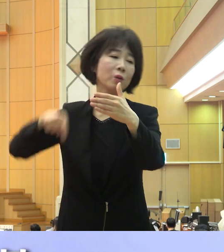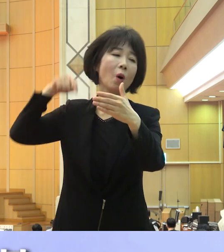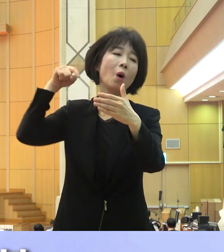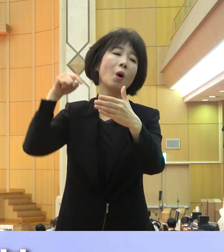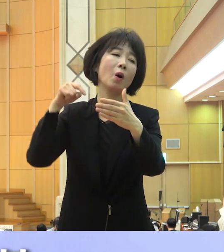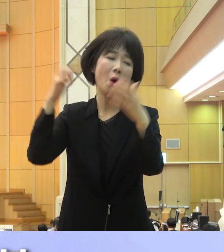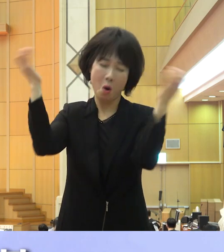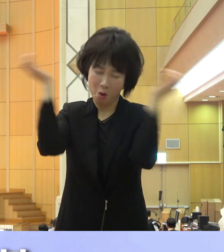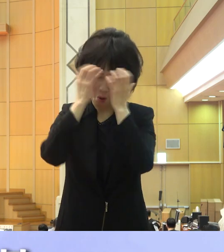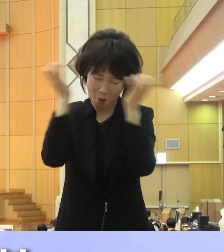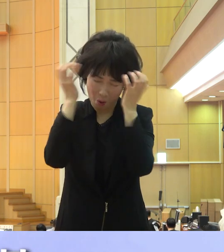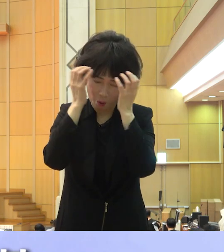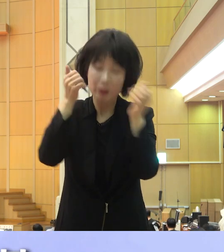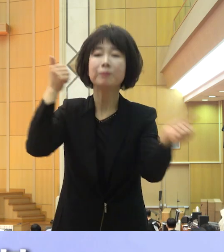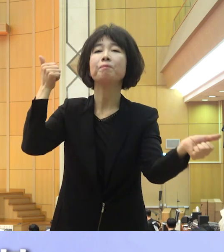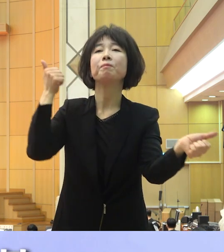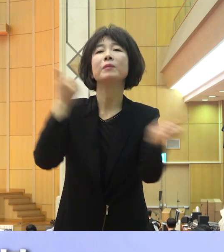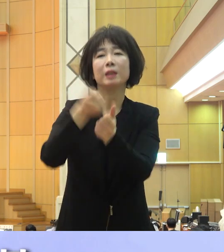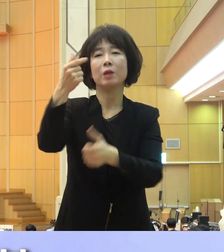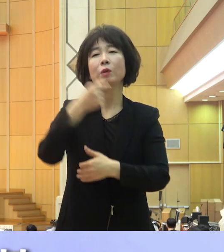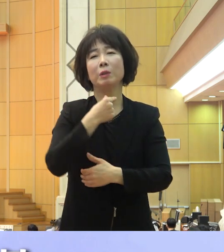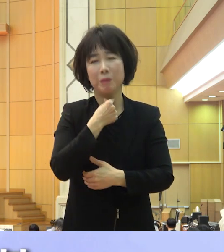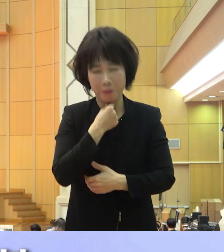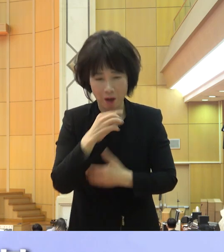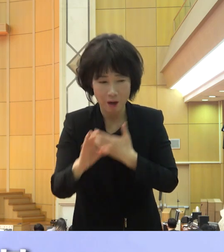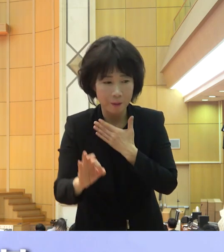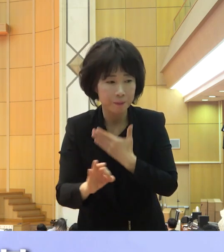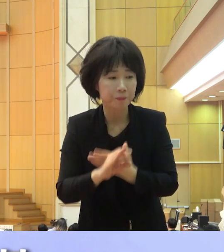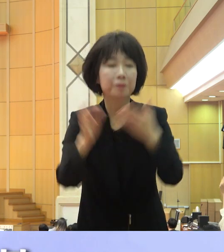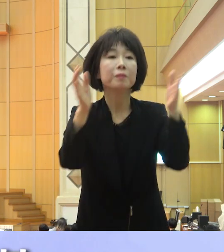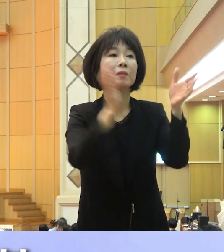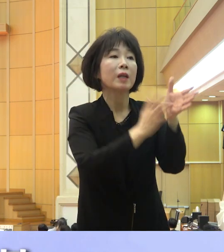절망 고통 이기려면